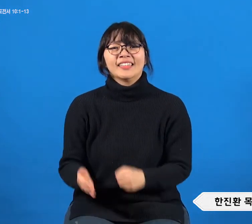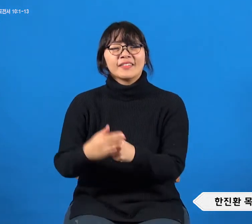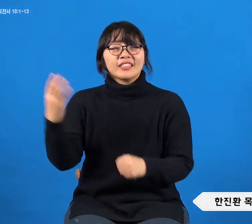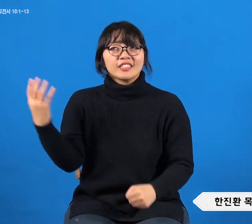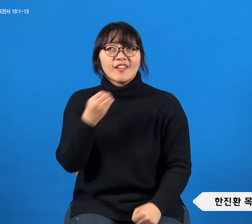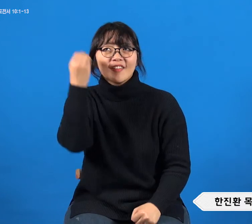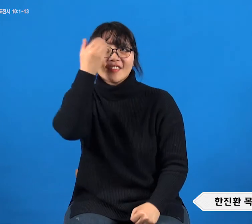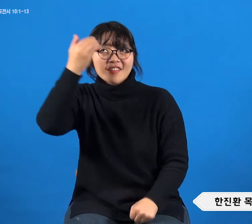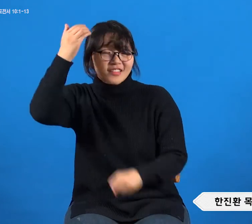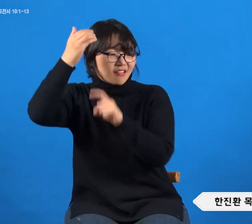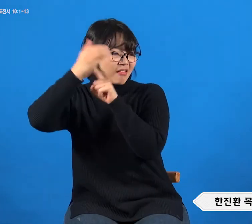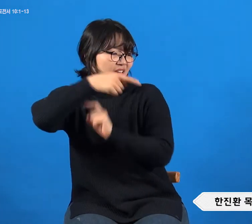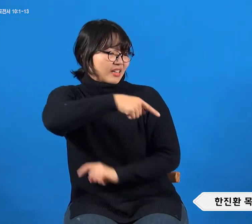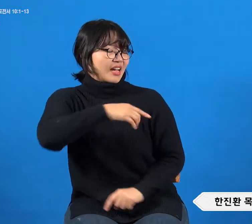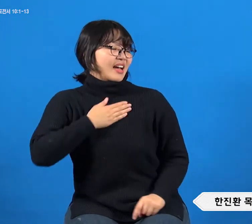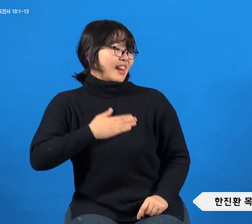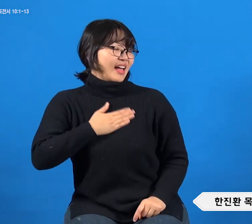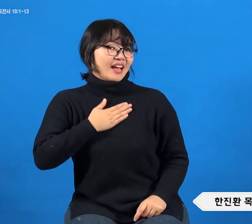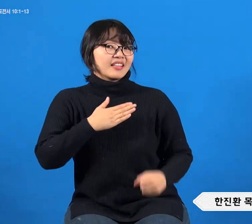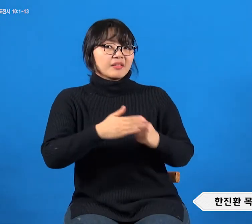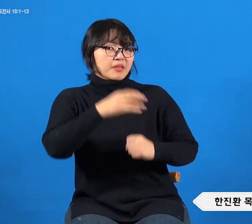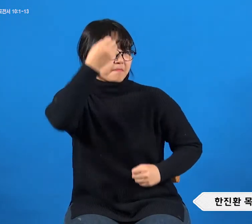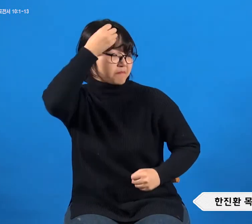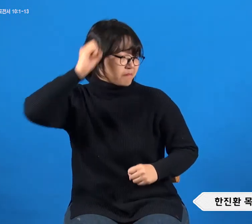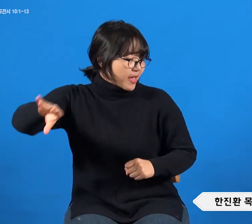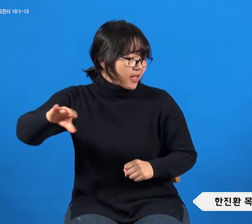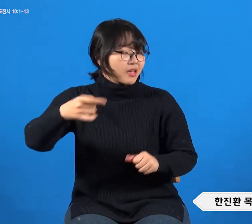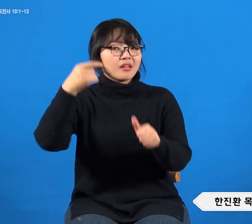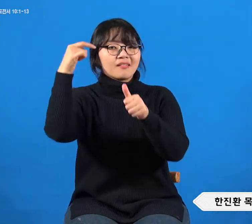아시니까 이거 하고 지적을 하신 것이죠.